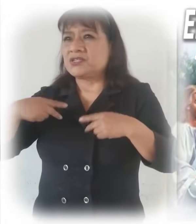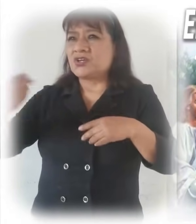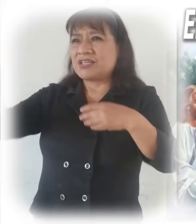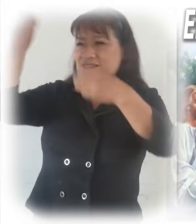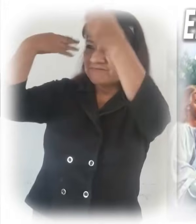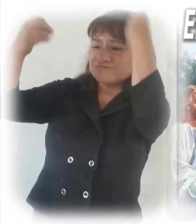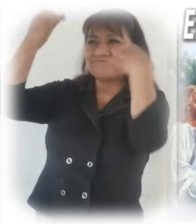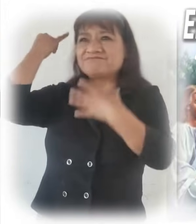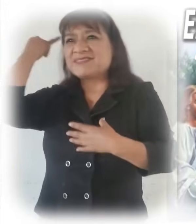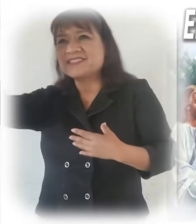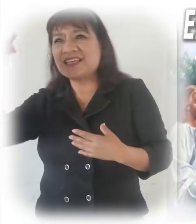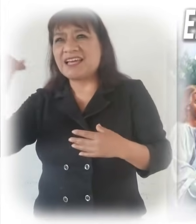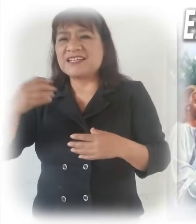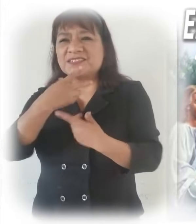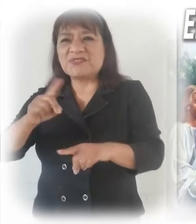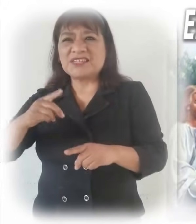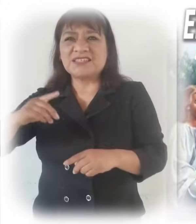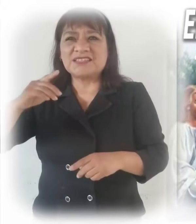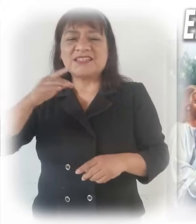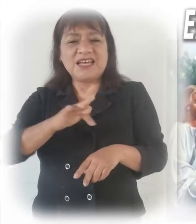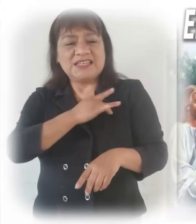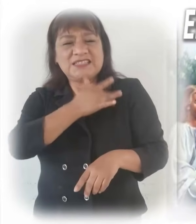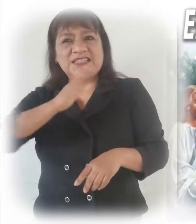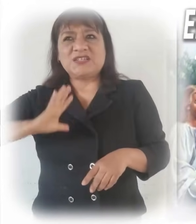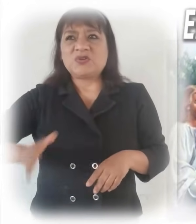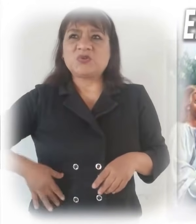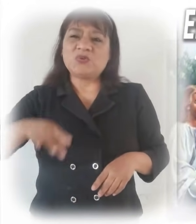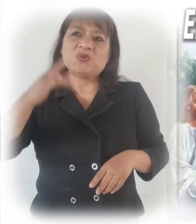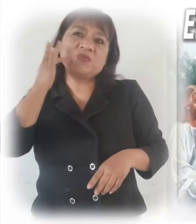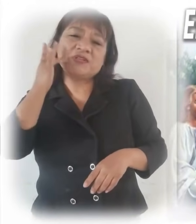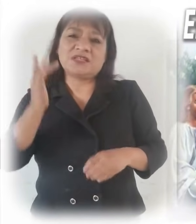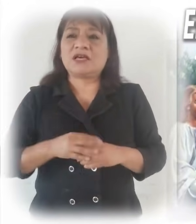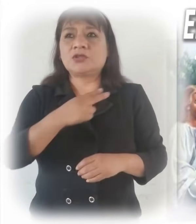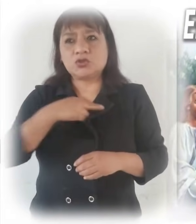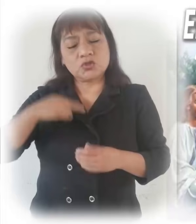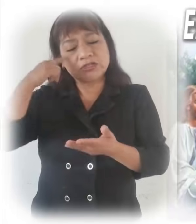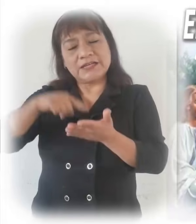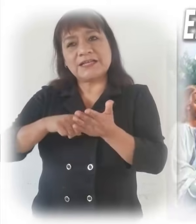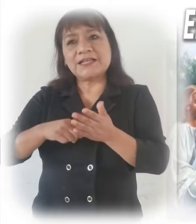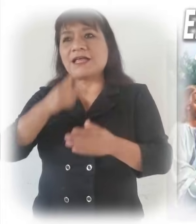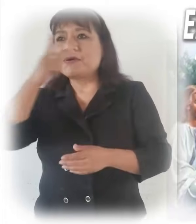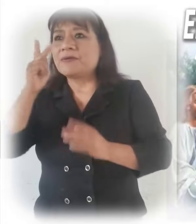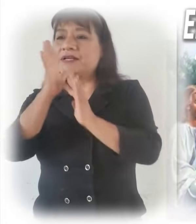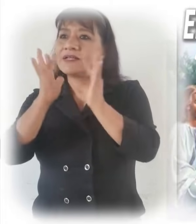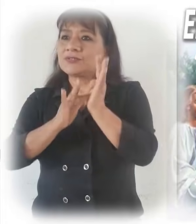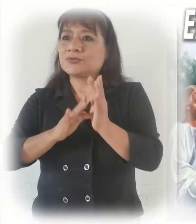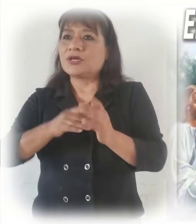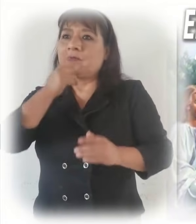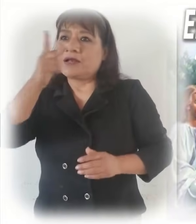por voces que nos llenan la cabeza de orgullo y vanidad. Solo creemos en las palabras de